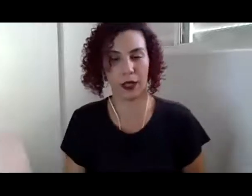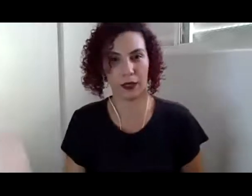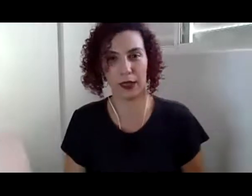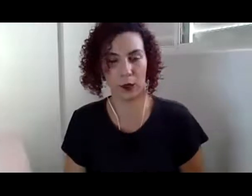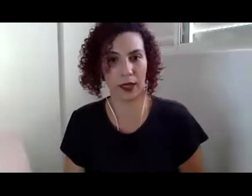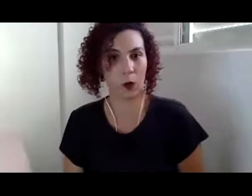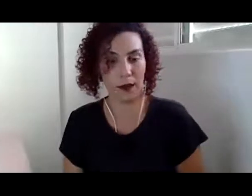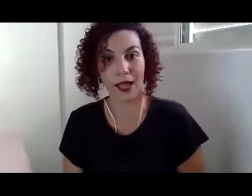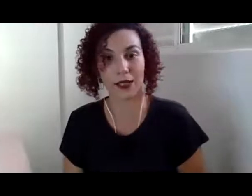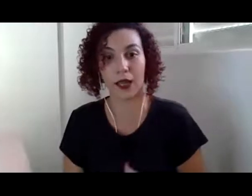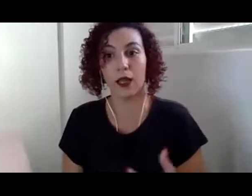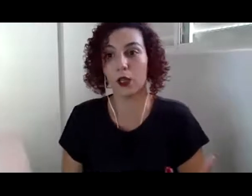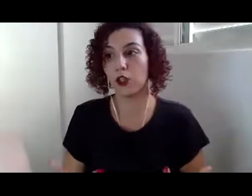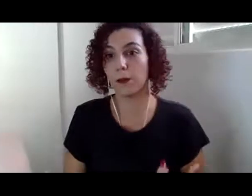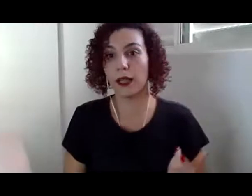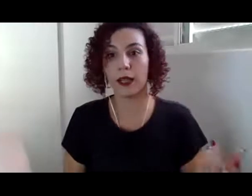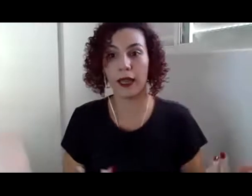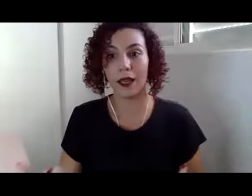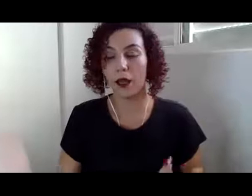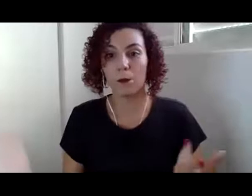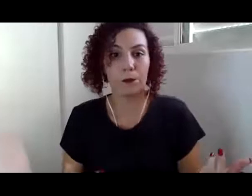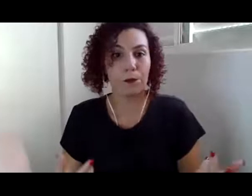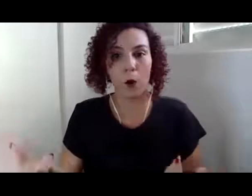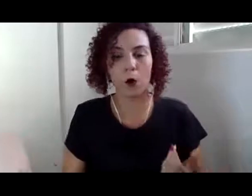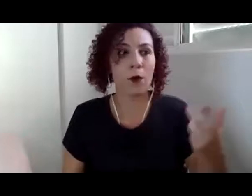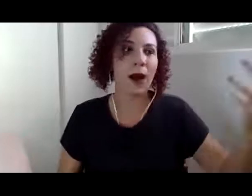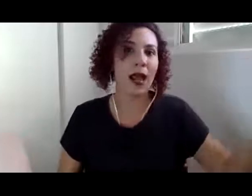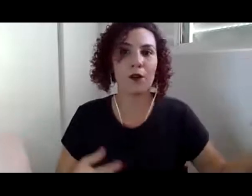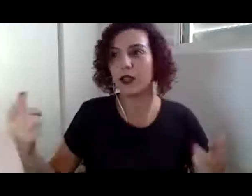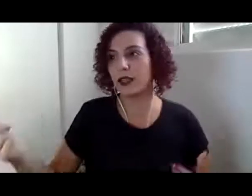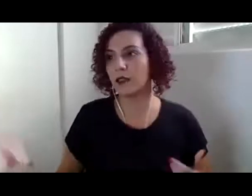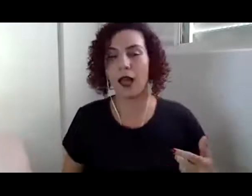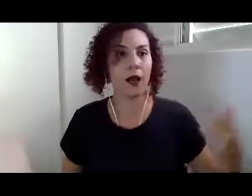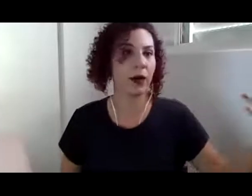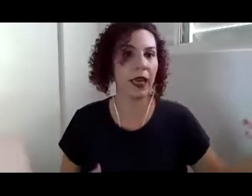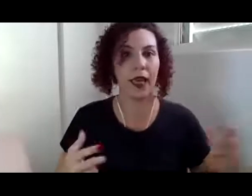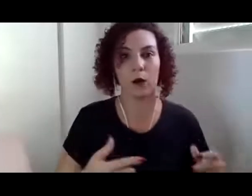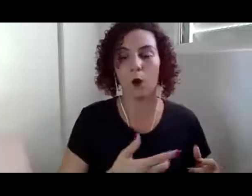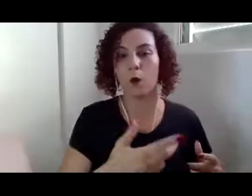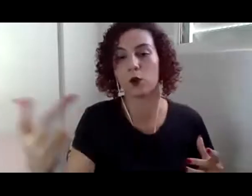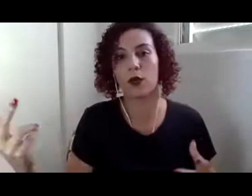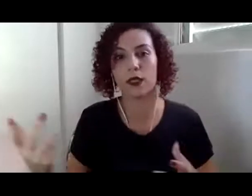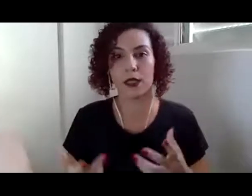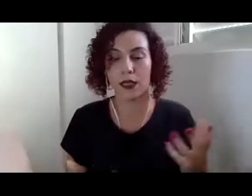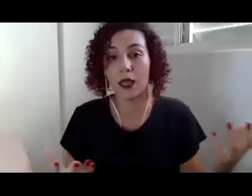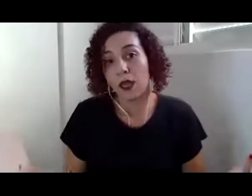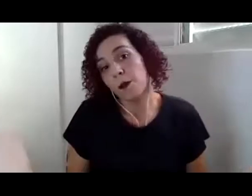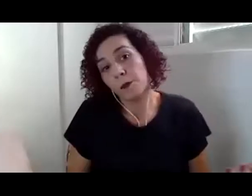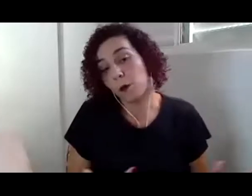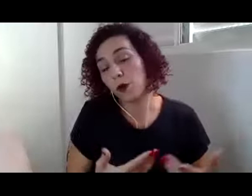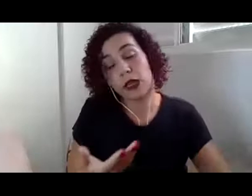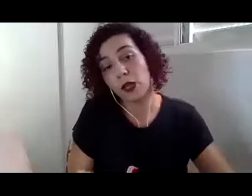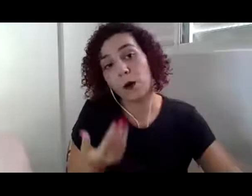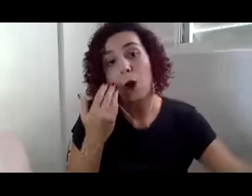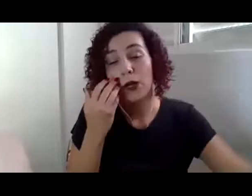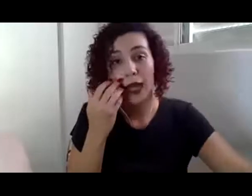aprendizado da educação básica, de aprender pouco, uma palavra ali, banheiro, algumas coisas assim, para